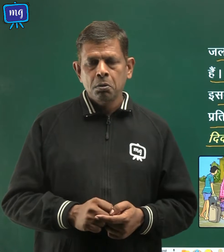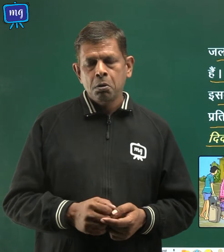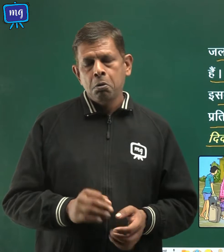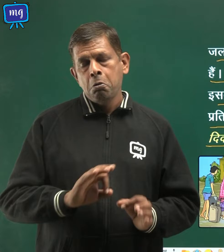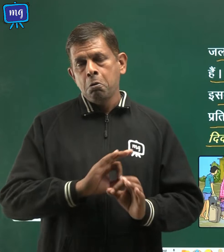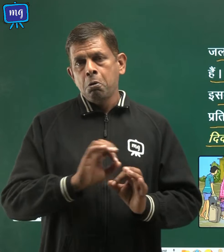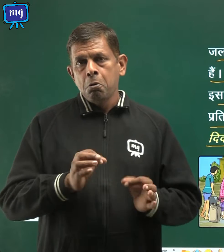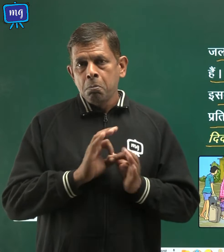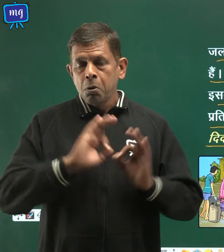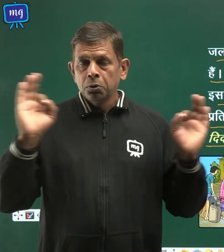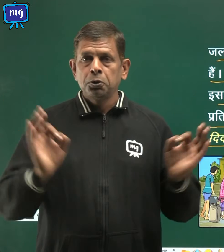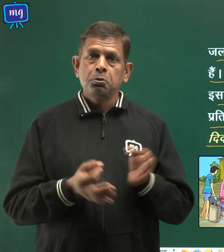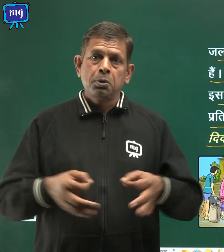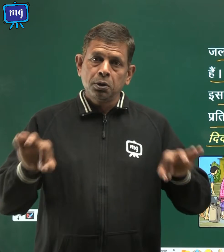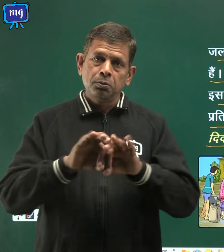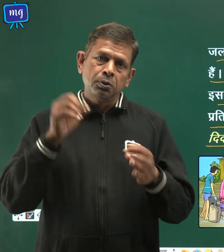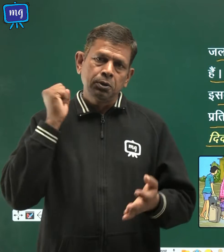बहुत ही महत्वपूर्ण है।